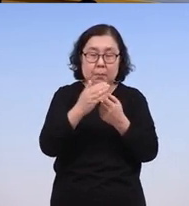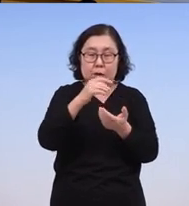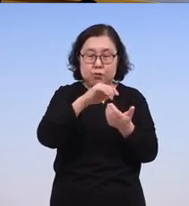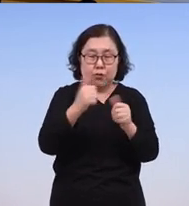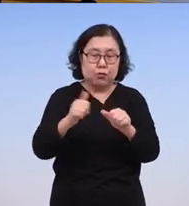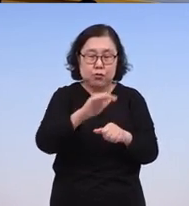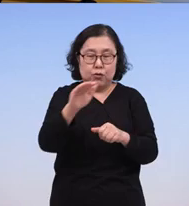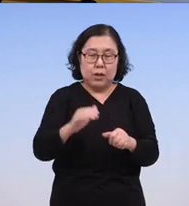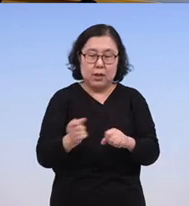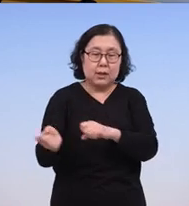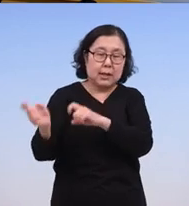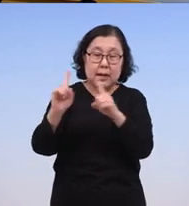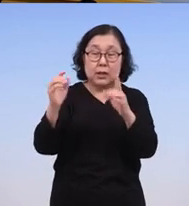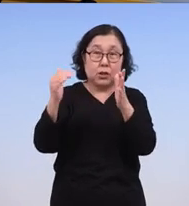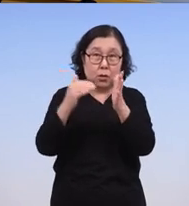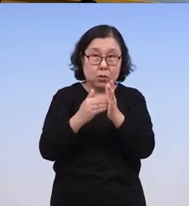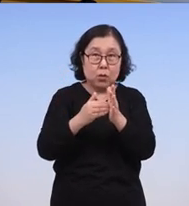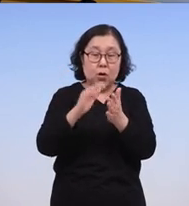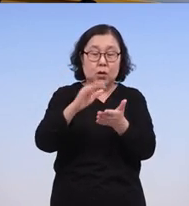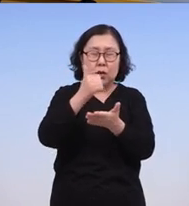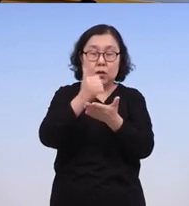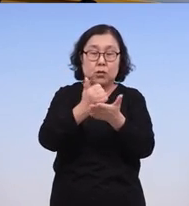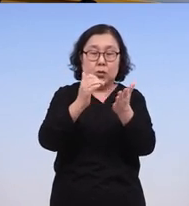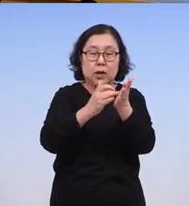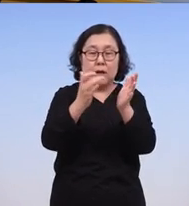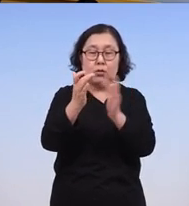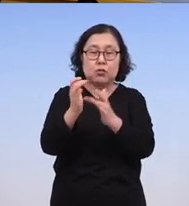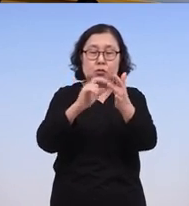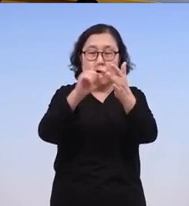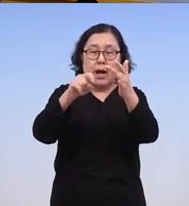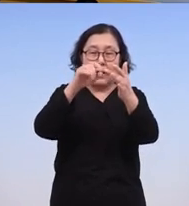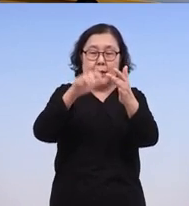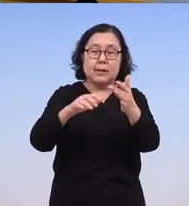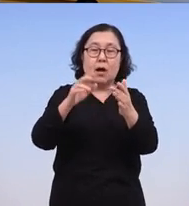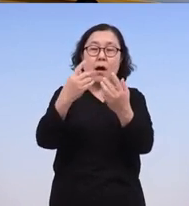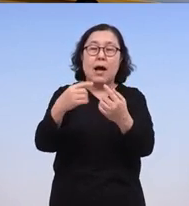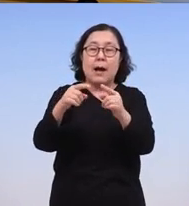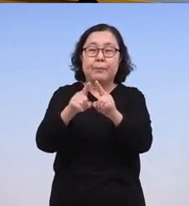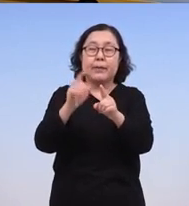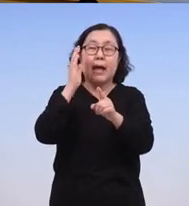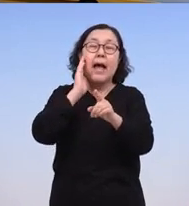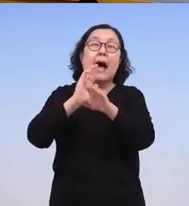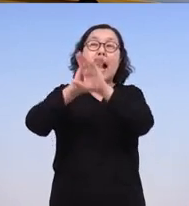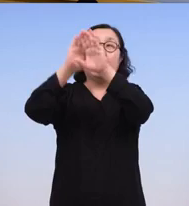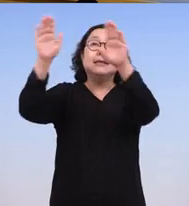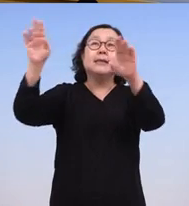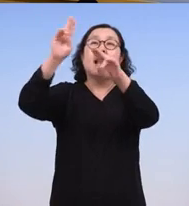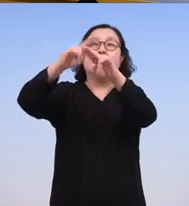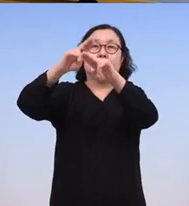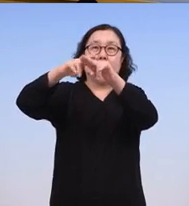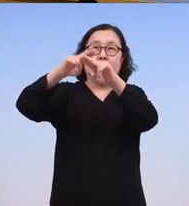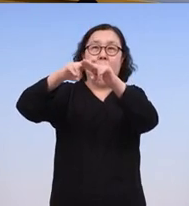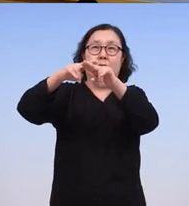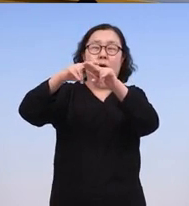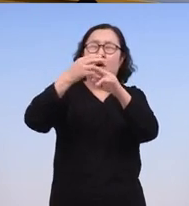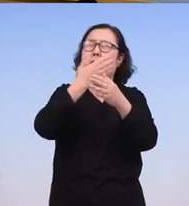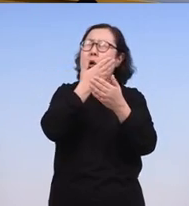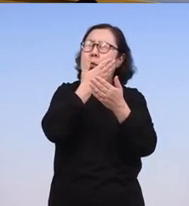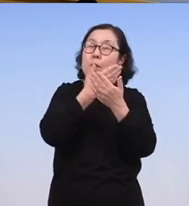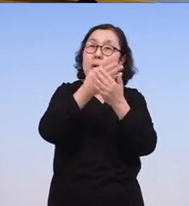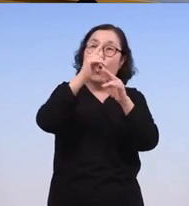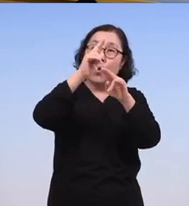우리를 그리스도와 함께 살리셨고 또 함께 일으키사 그리스도 예수 안에서 함께 하늘에 앉히시니, 여러분, 그